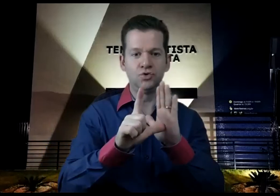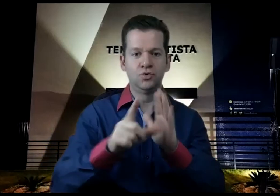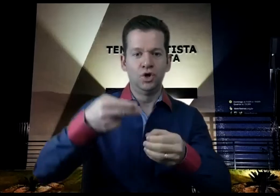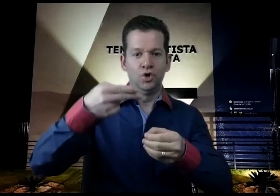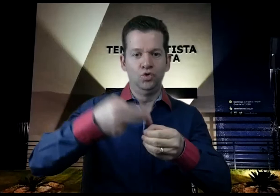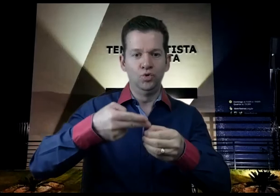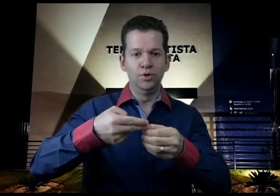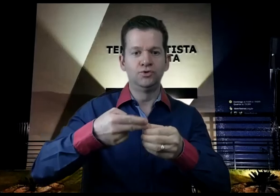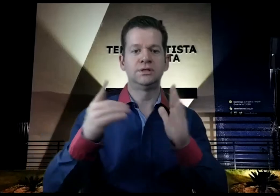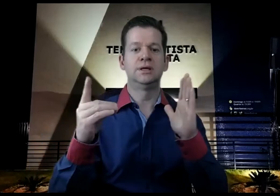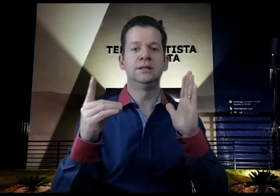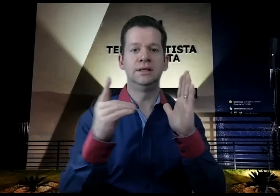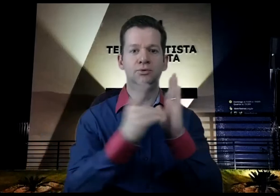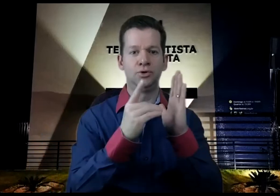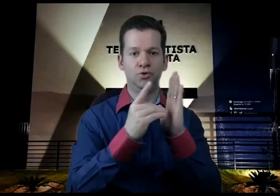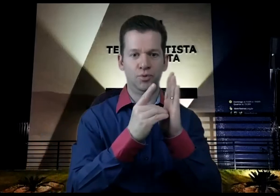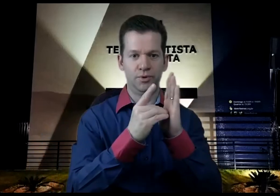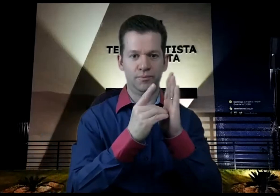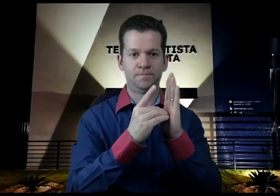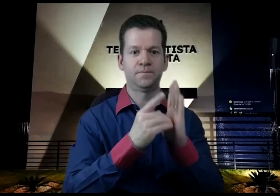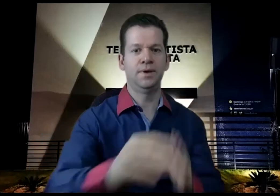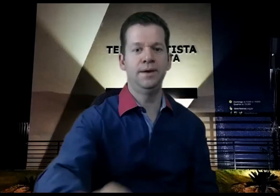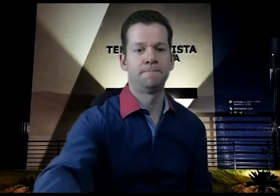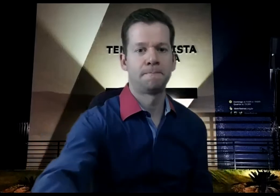Levítico, Números, Deuteronômio. Ok?